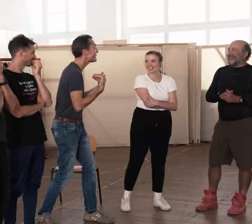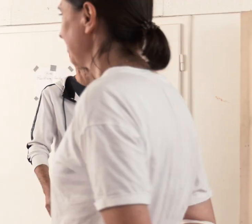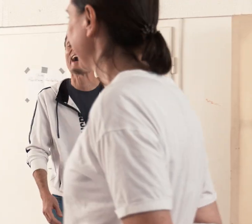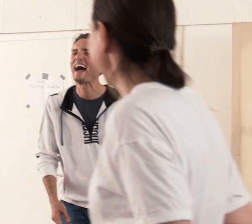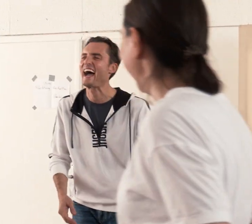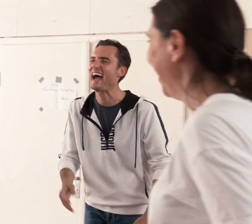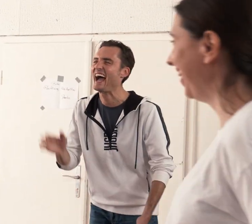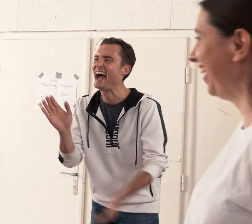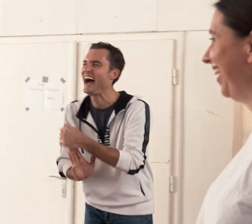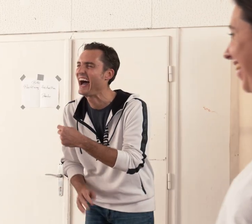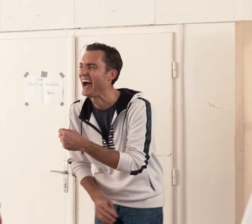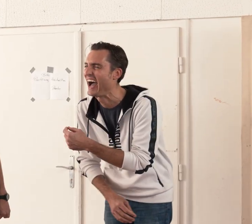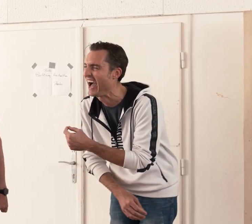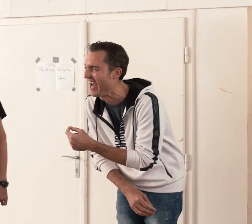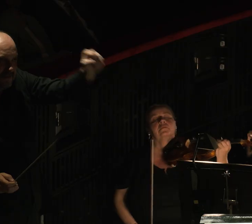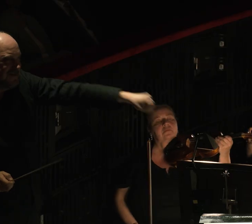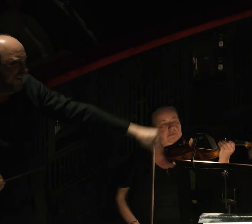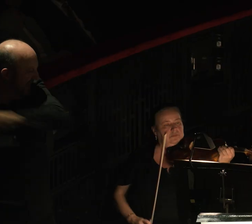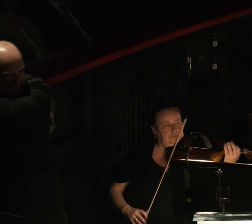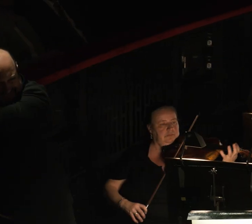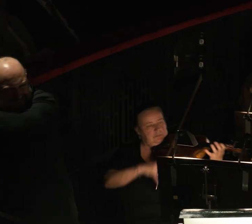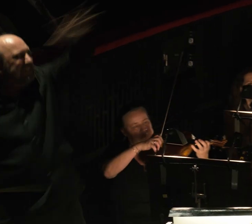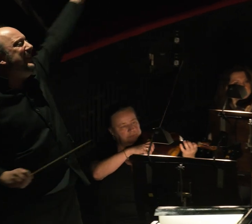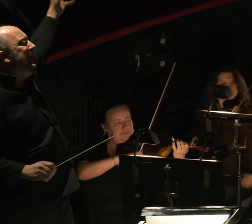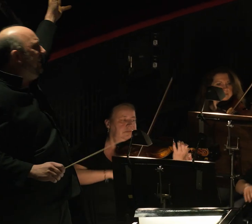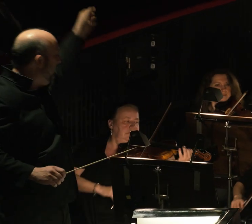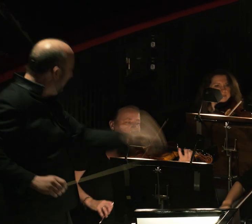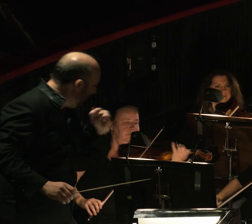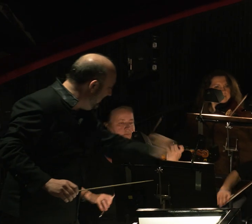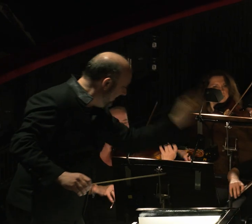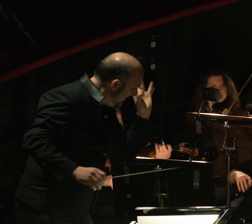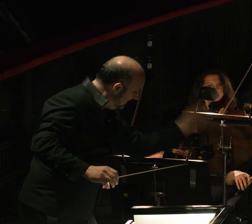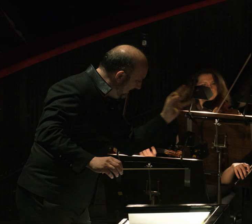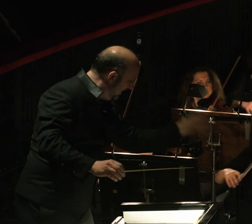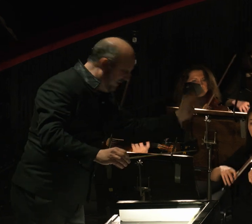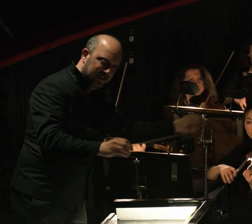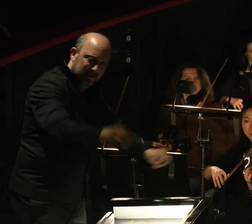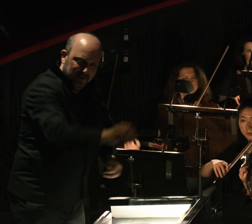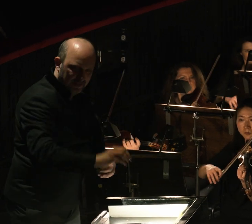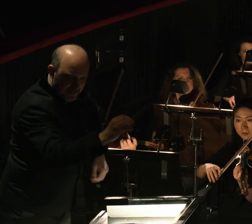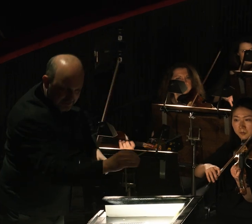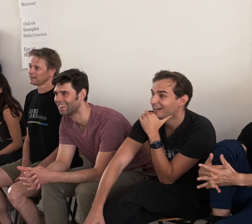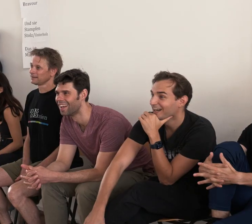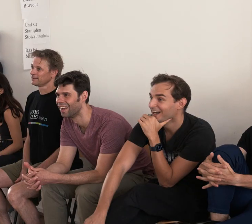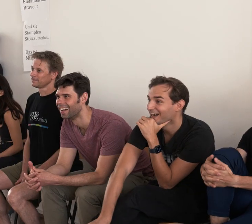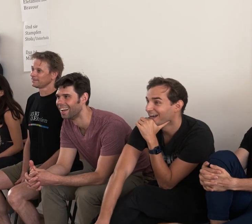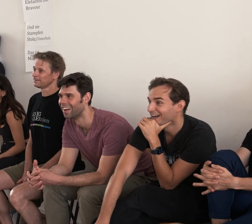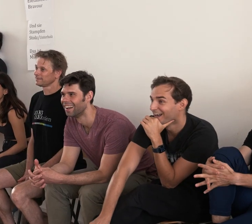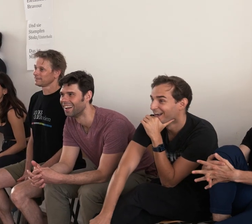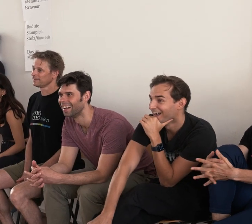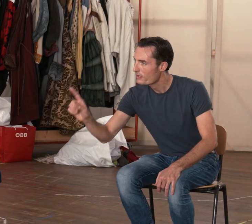Stühlen geliegen vom Lachen. Alexander Joel wird ein fantastisches Ensemble leiten mit alten Bekannten, so wie